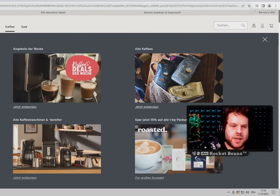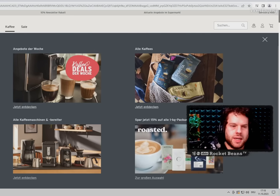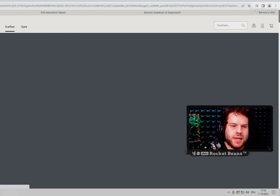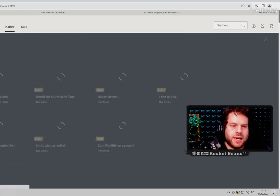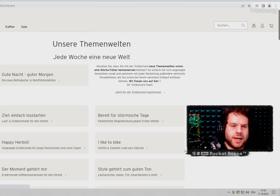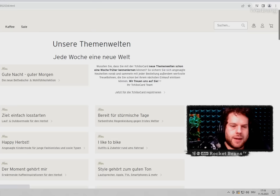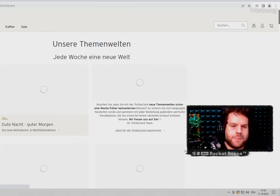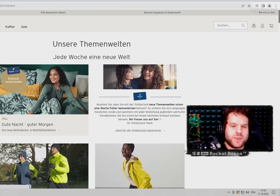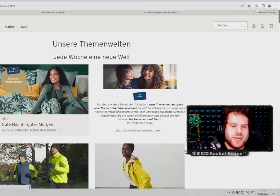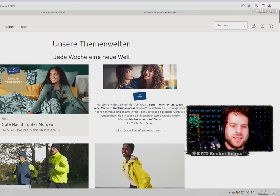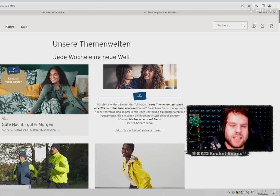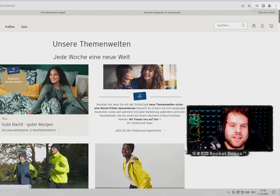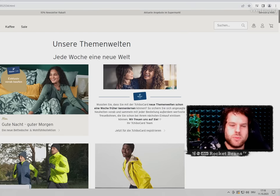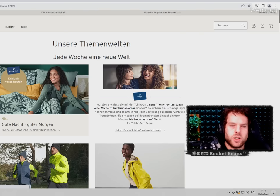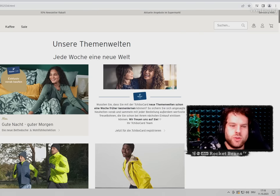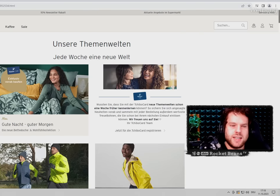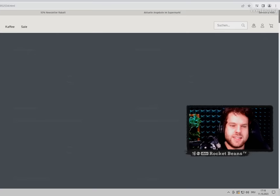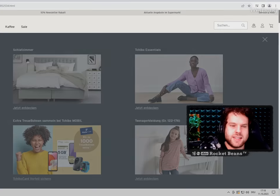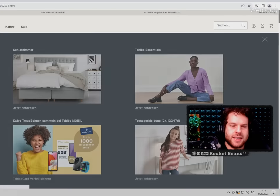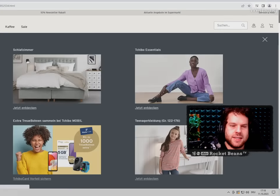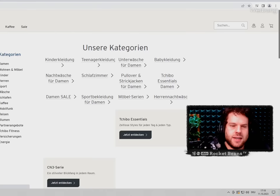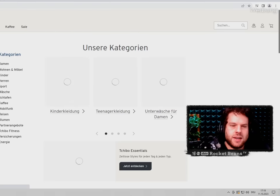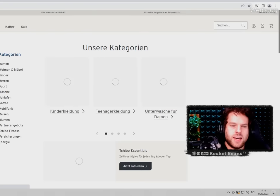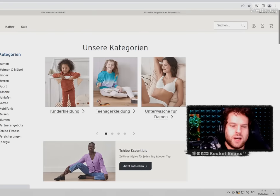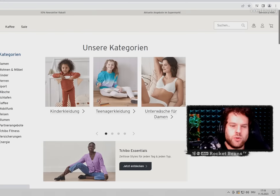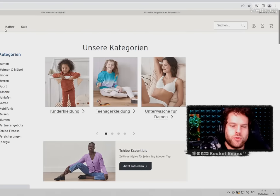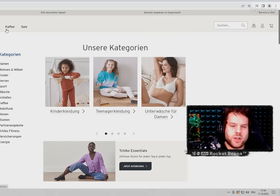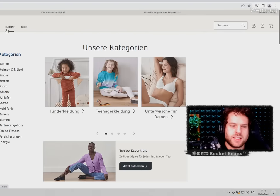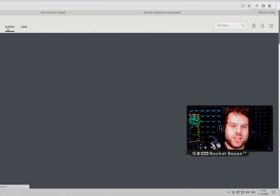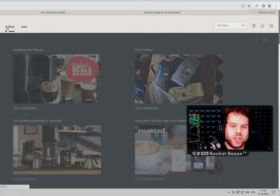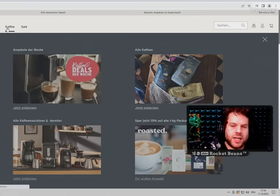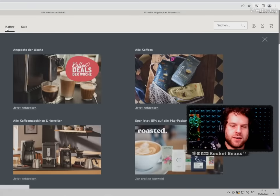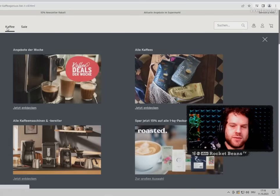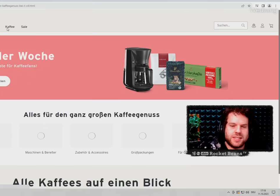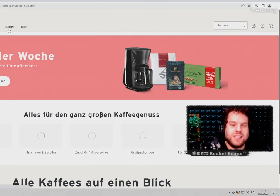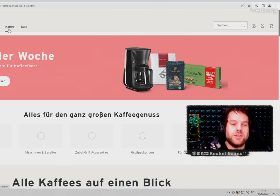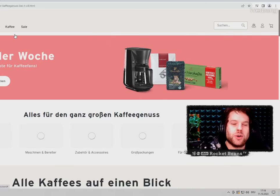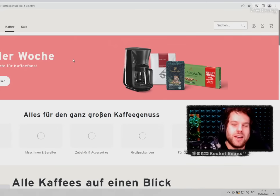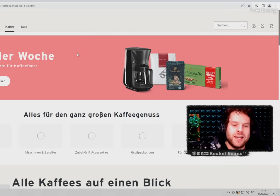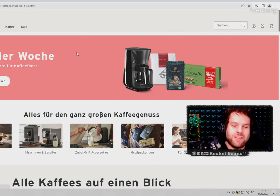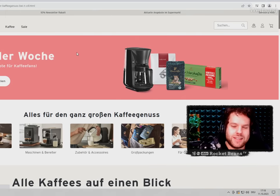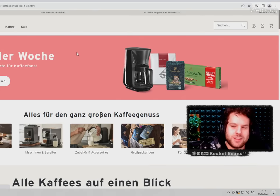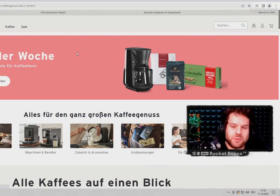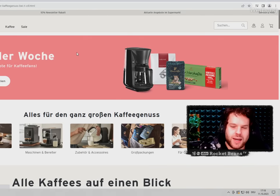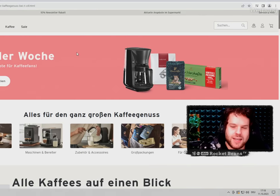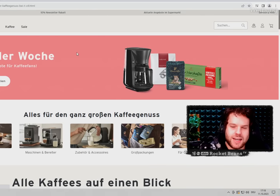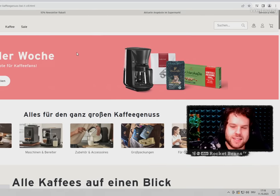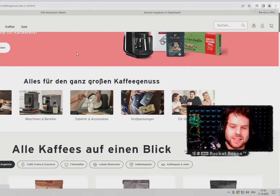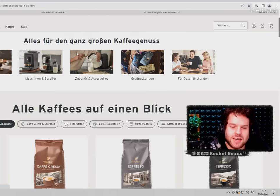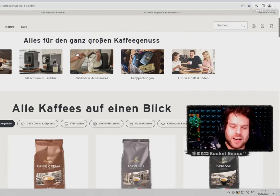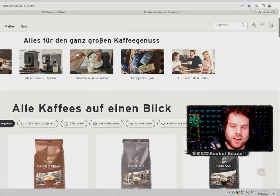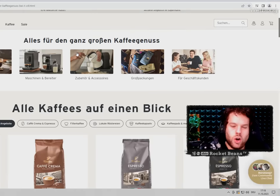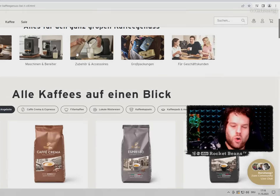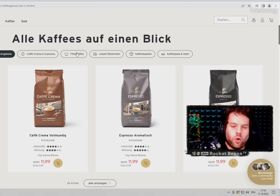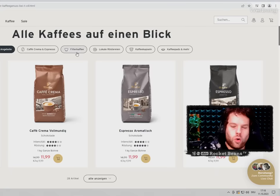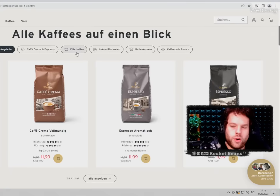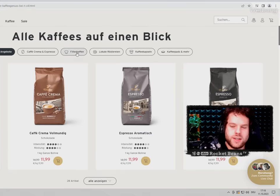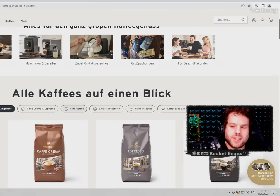immer sich alles nochmal durchlesen kann, wofür das alles steht, was sie so machen den ganzen Tag. Und